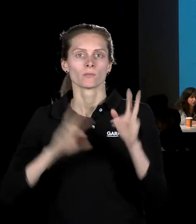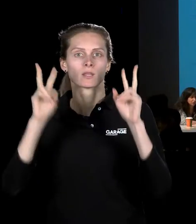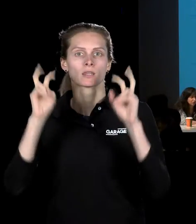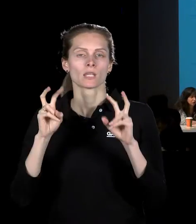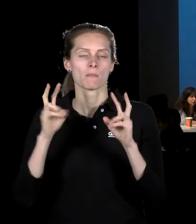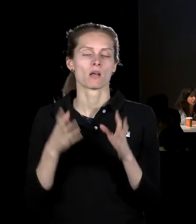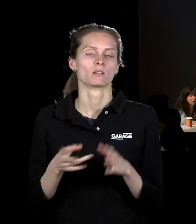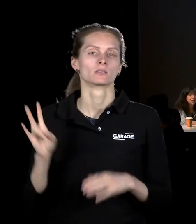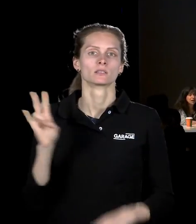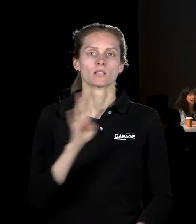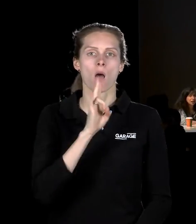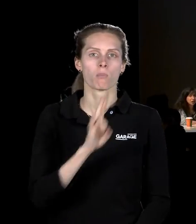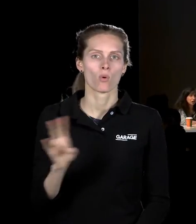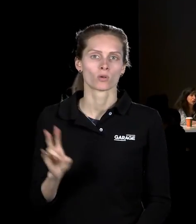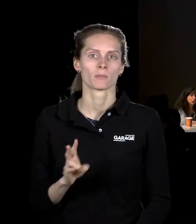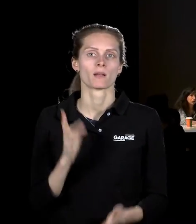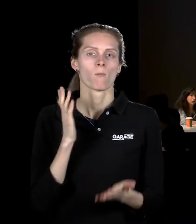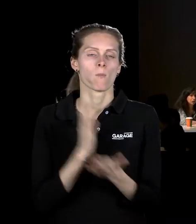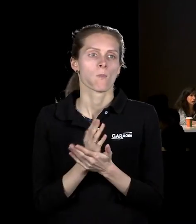нас постоянно возвращаться,